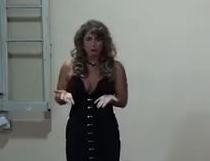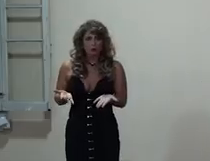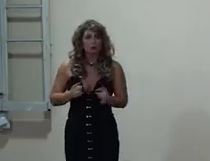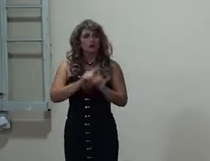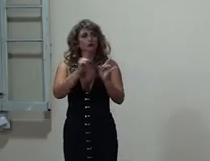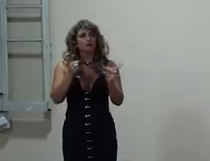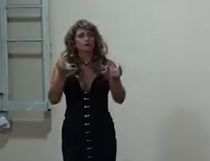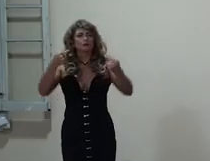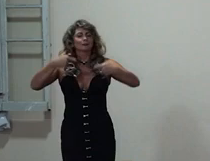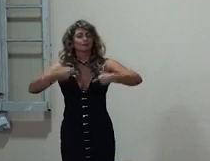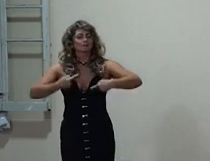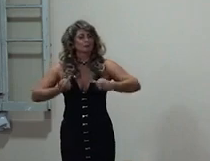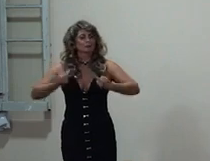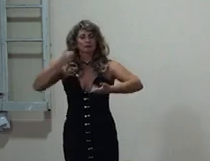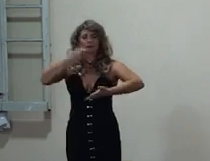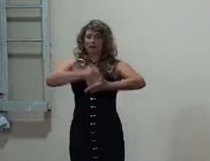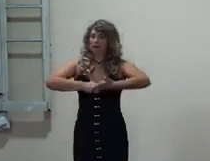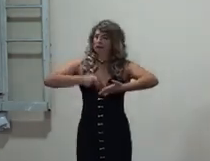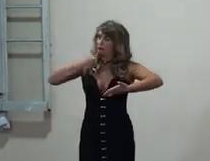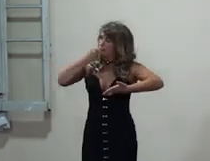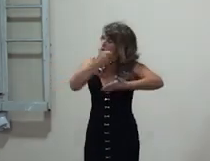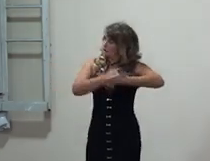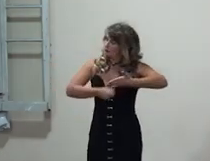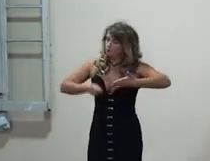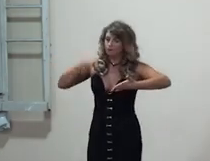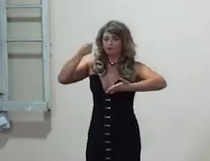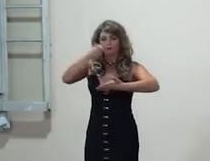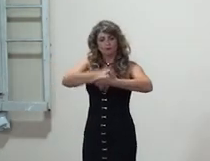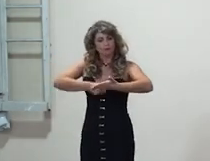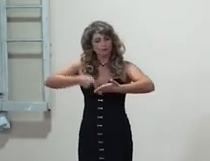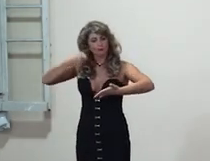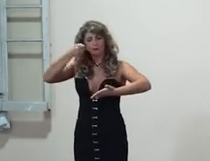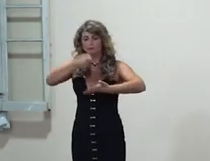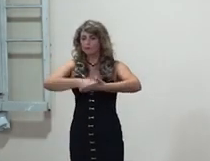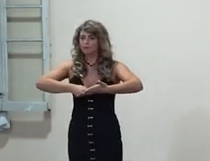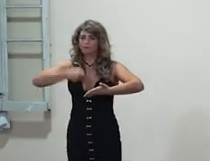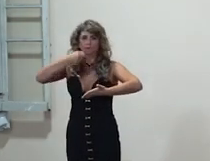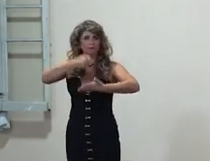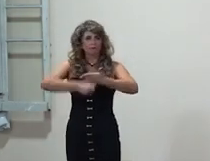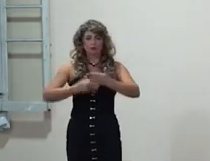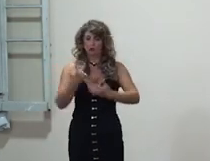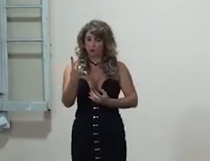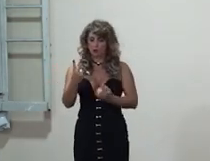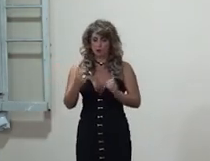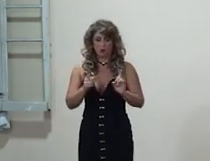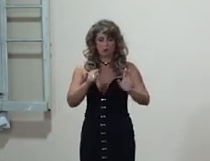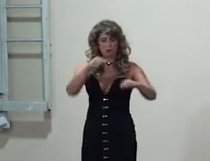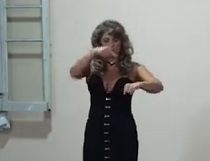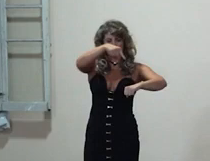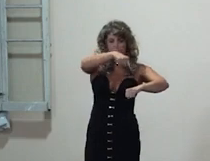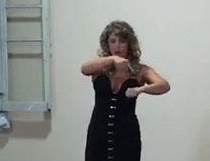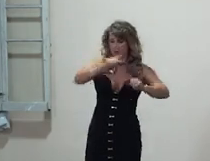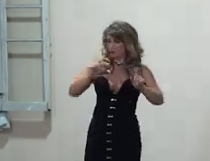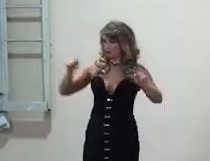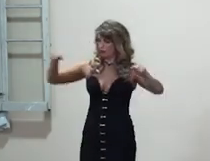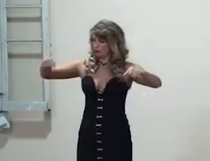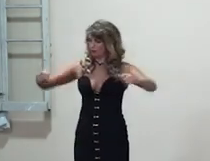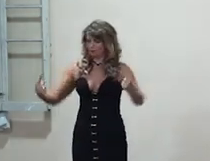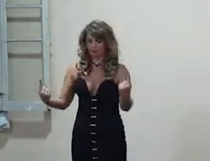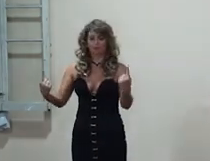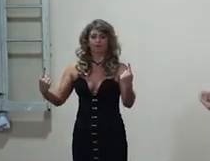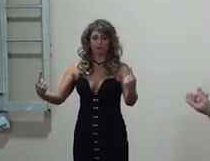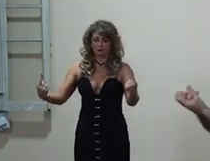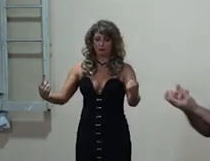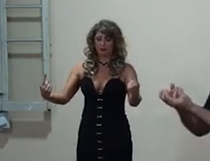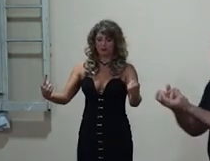nós travamos a maior luta possível, onde existiam dois polos que no final